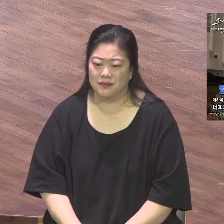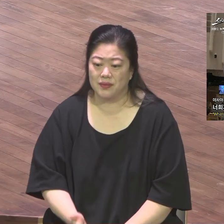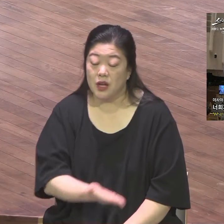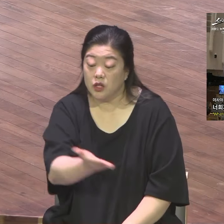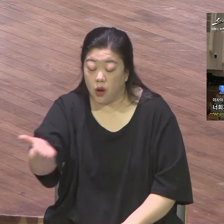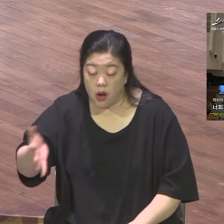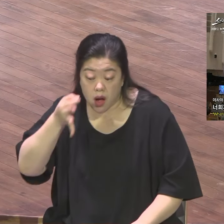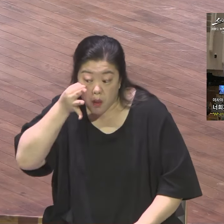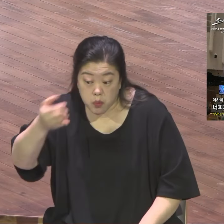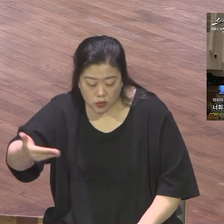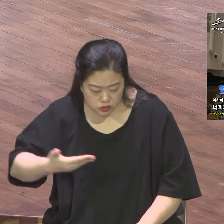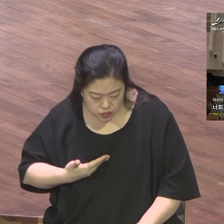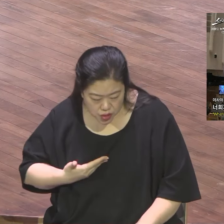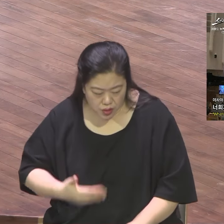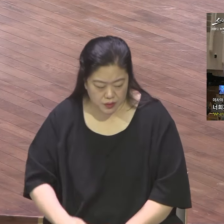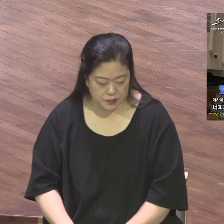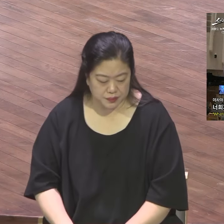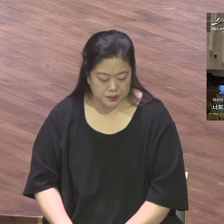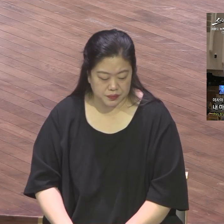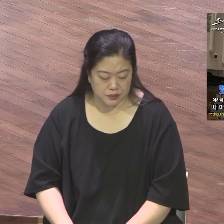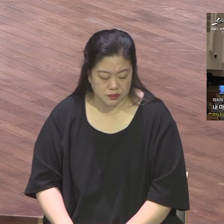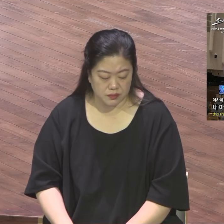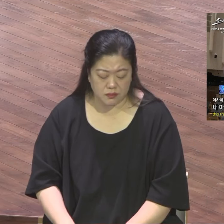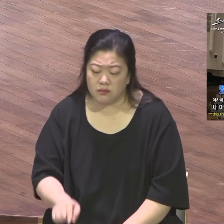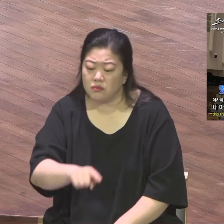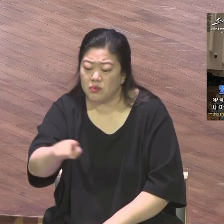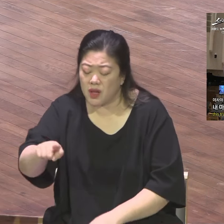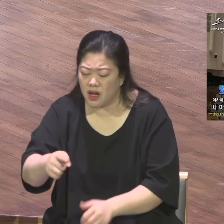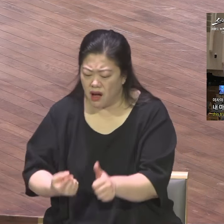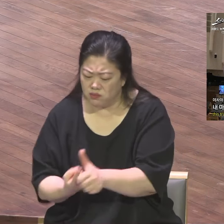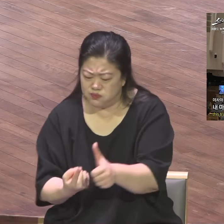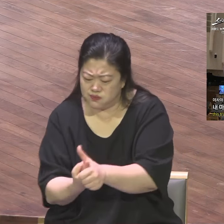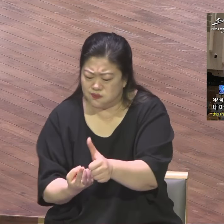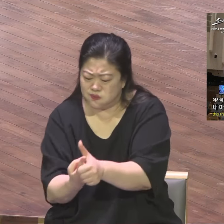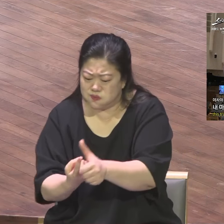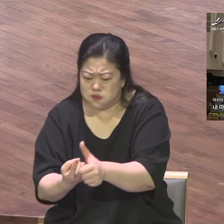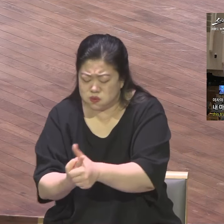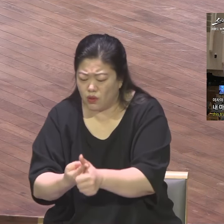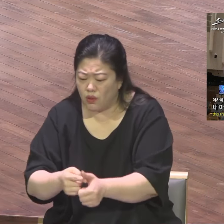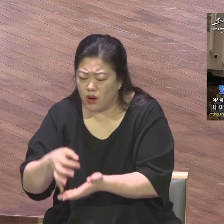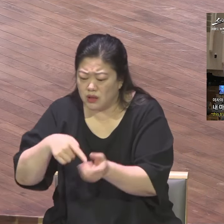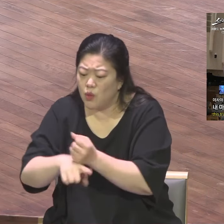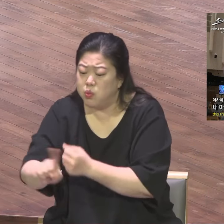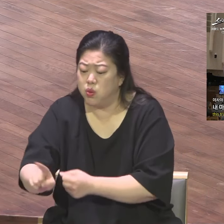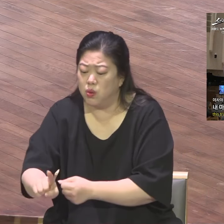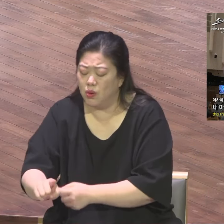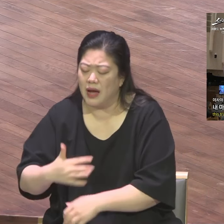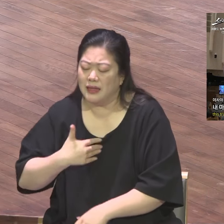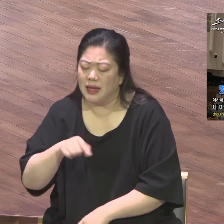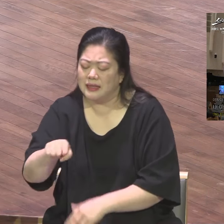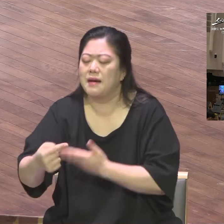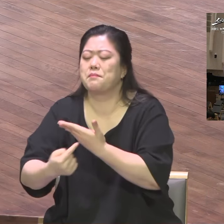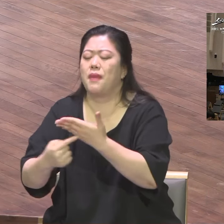오니 이것을 누가 너에게 요구하느냐? 내 마당만 밟을 뿐이니라.